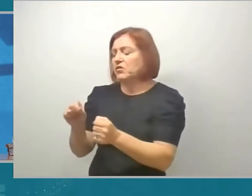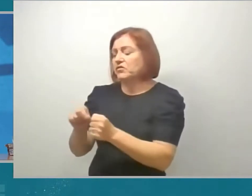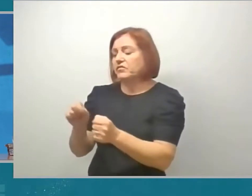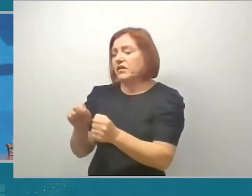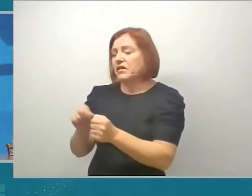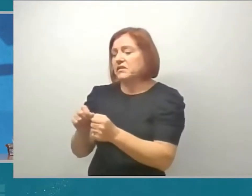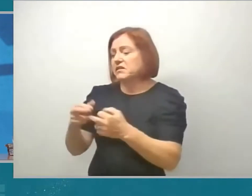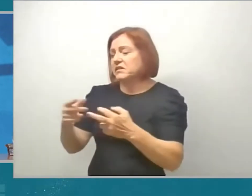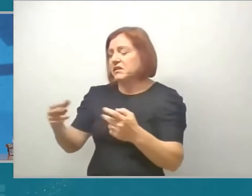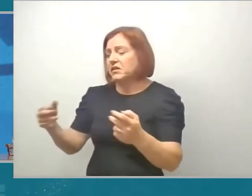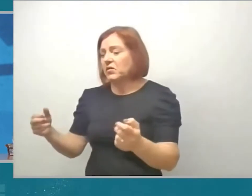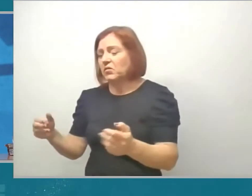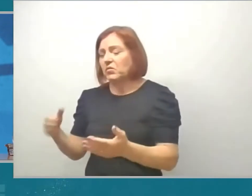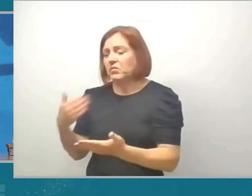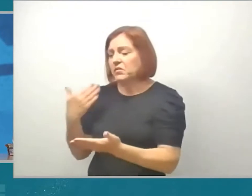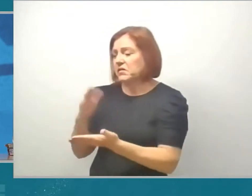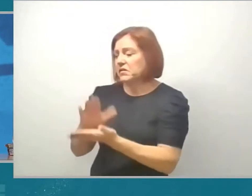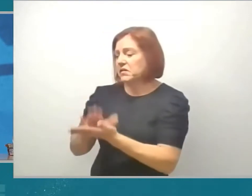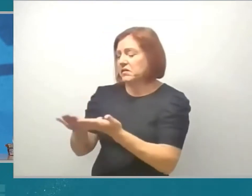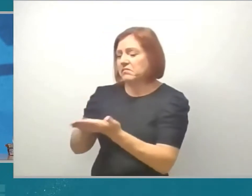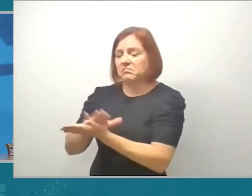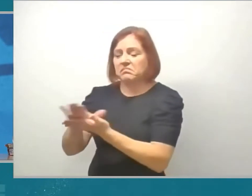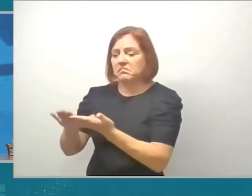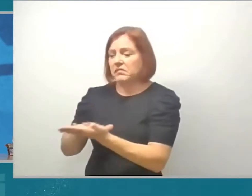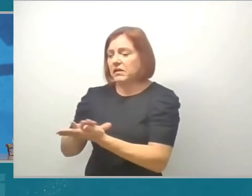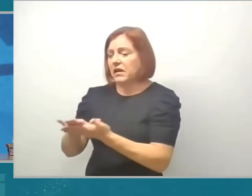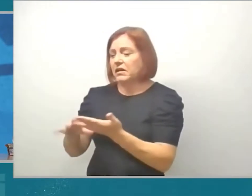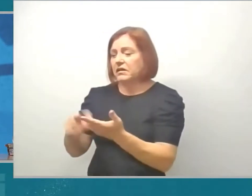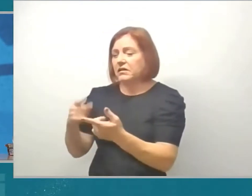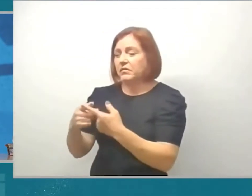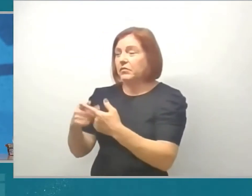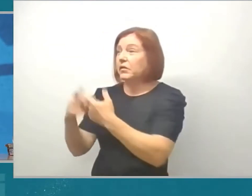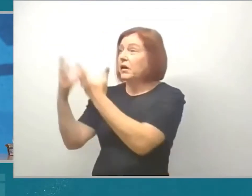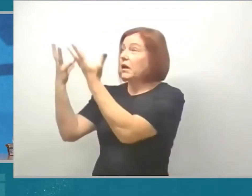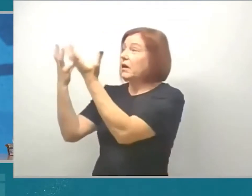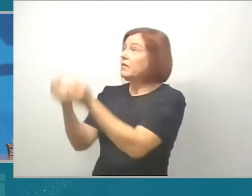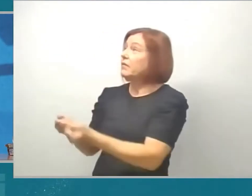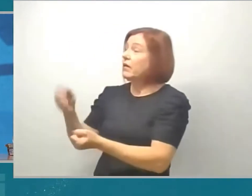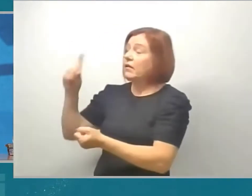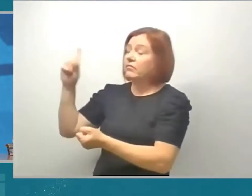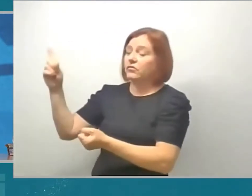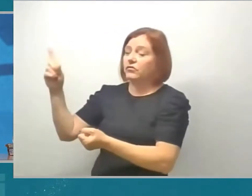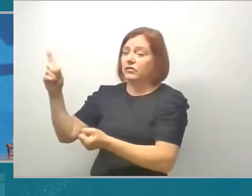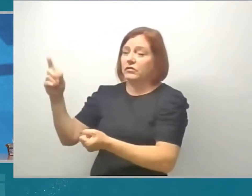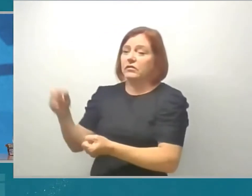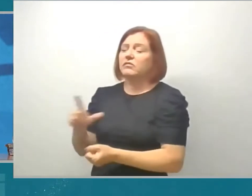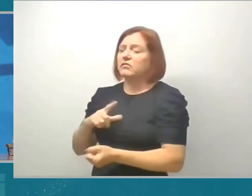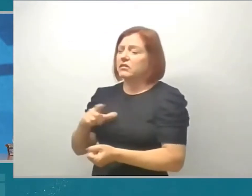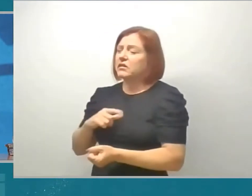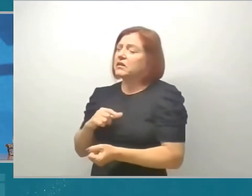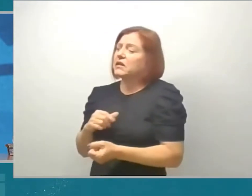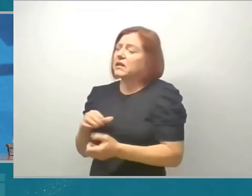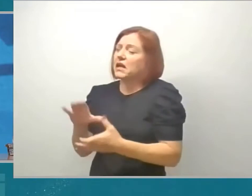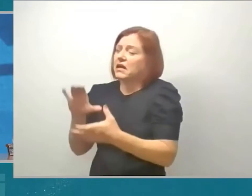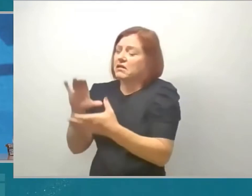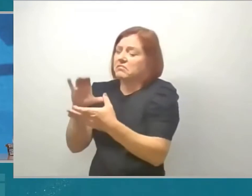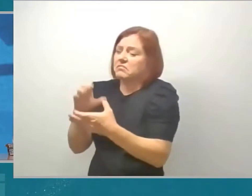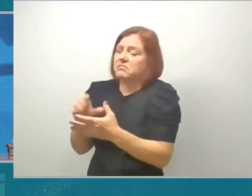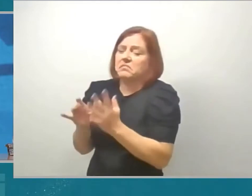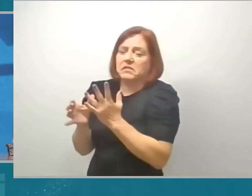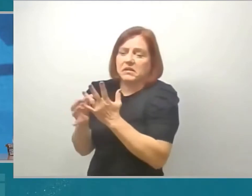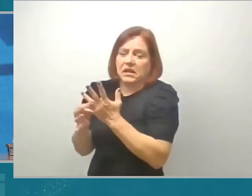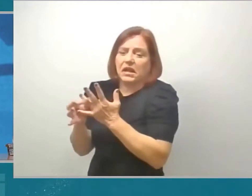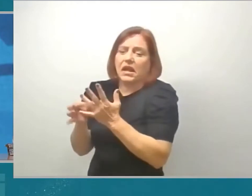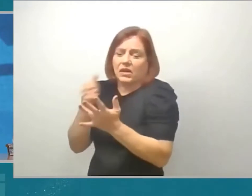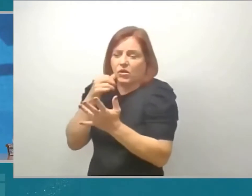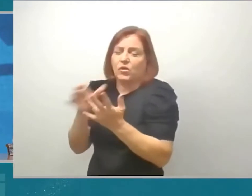seu precursor. O que tem a noiva é o noivo, o amigo do noivo que está presente e